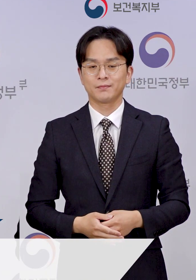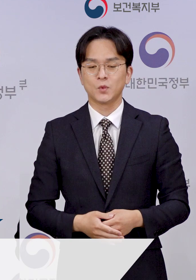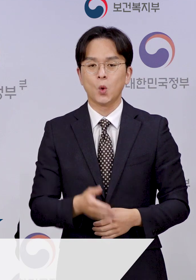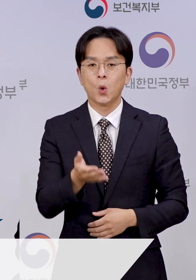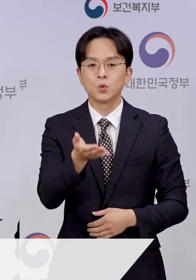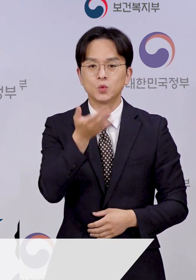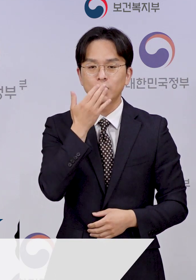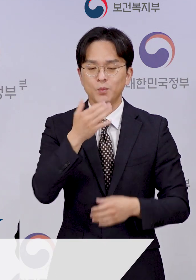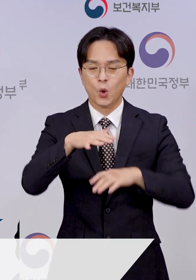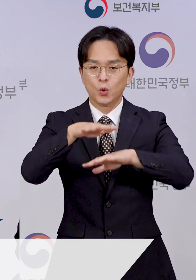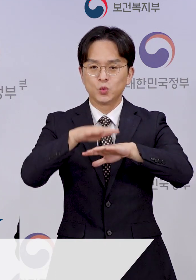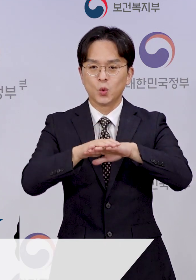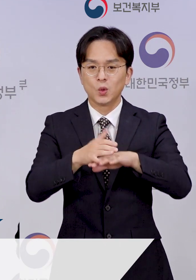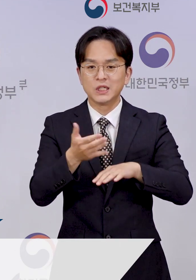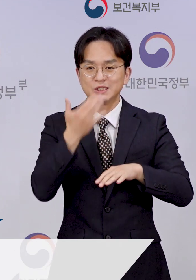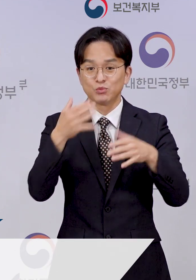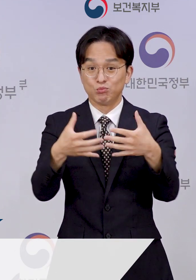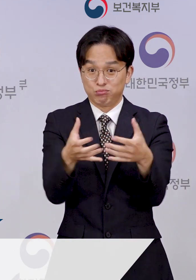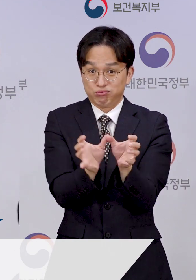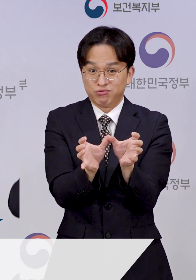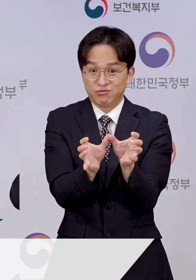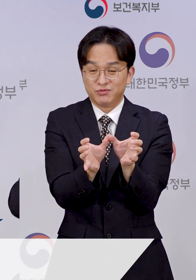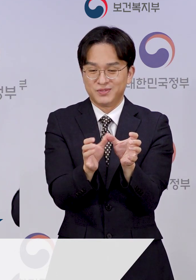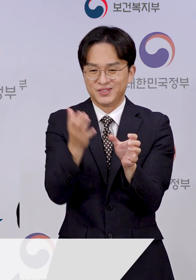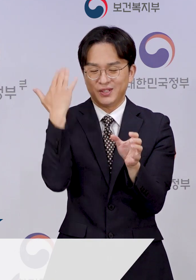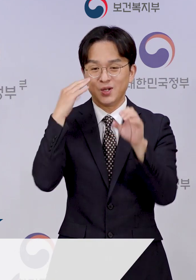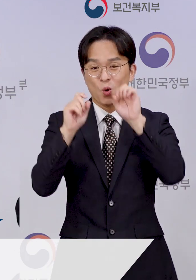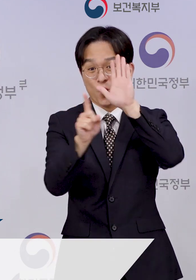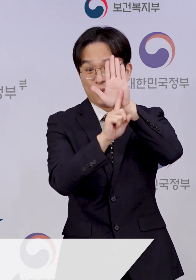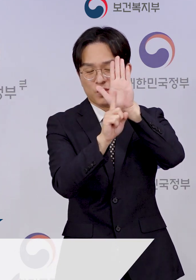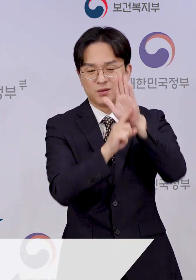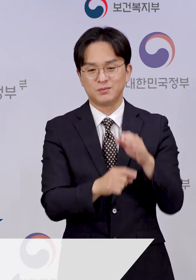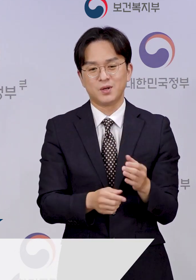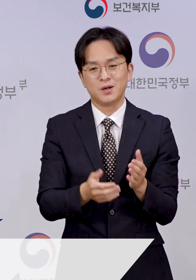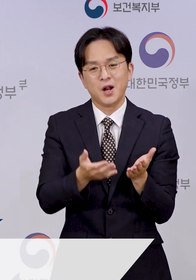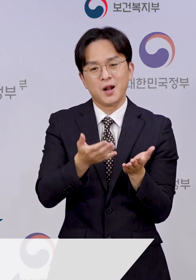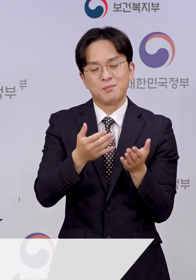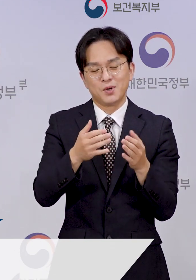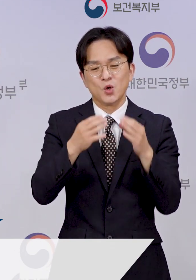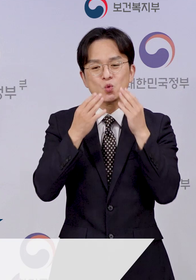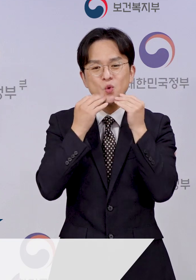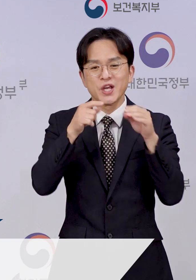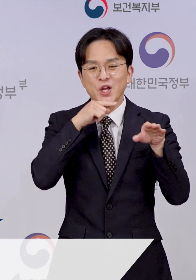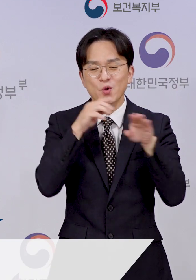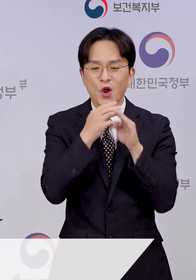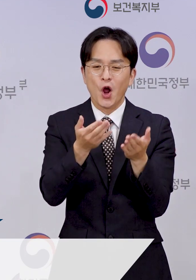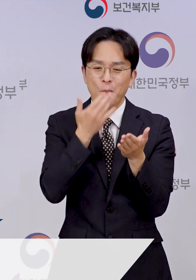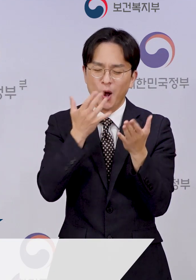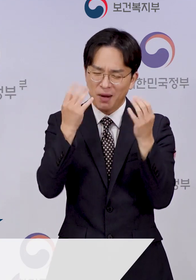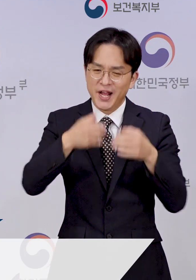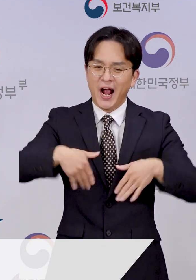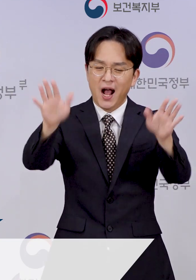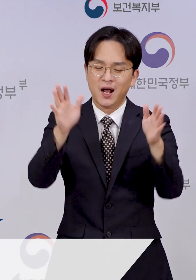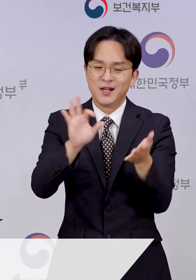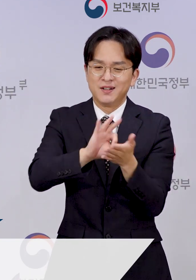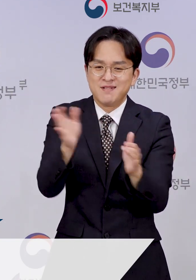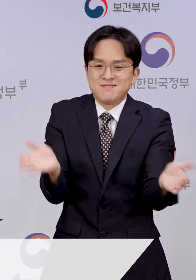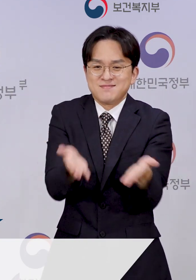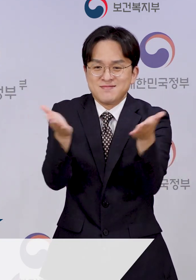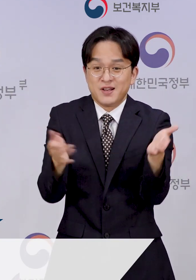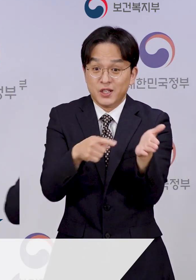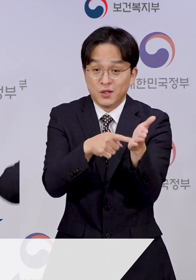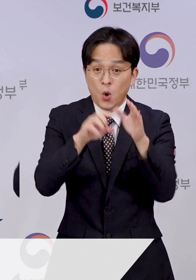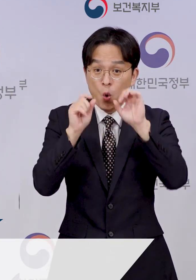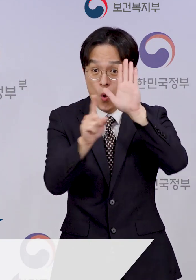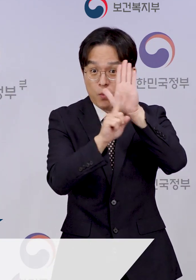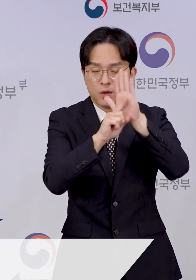시작된 농식품부 주관의 외식 활성화 캠페인도 잠정 중단하기로 결정하였으며 8월 16일